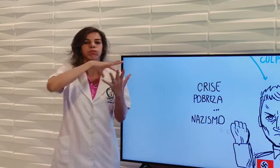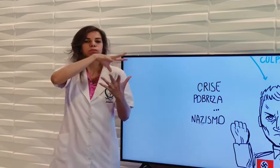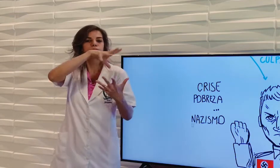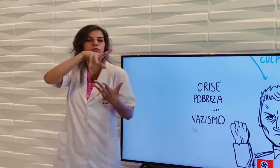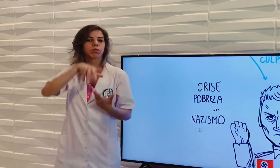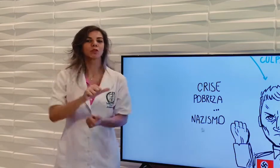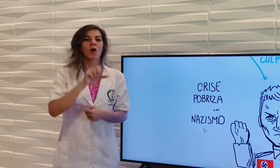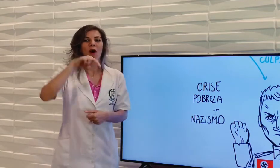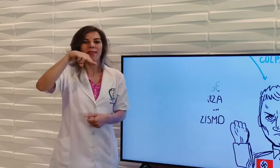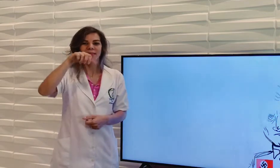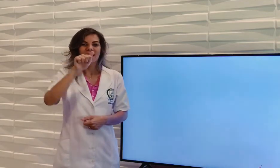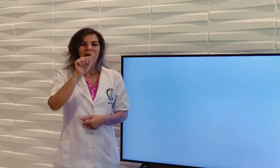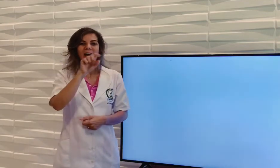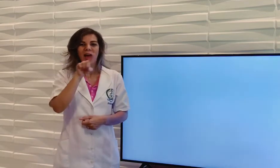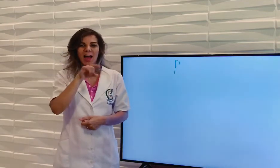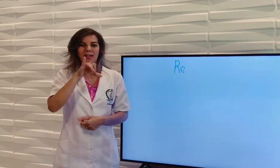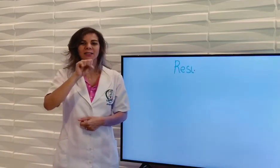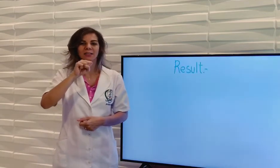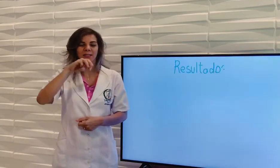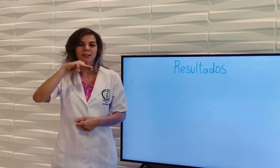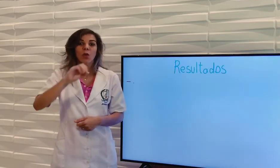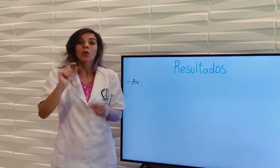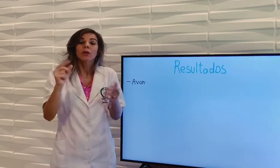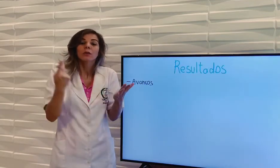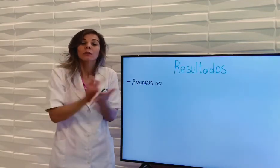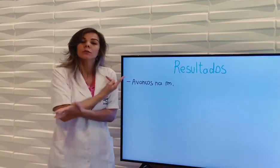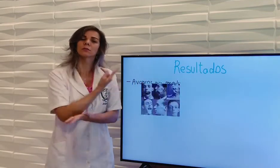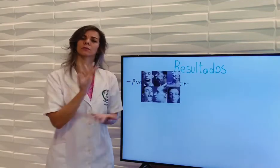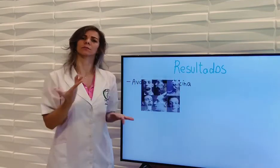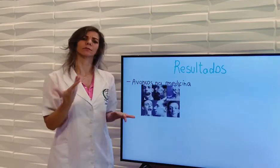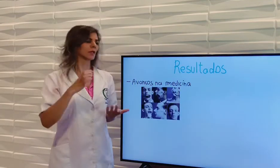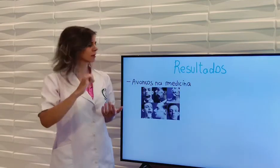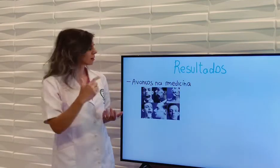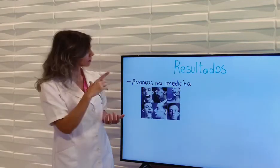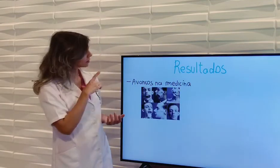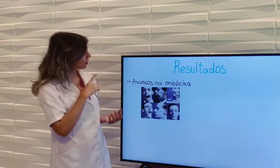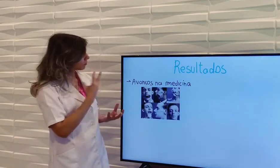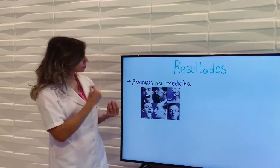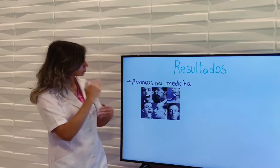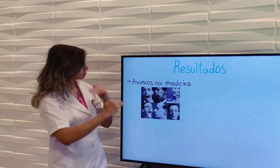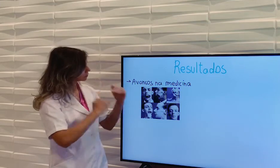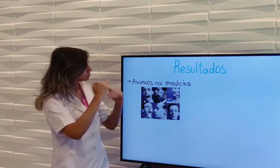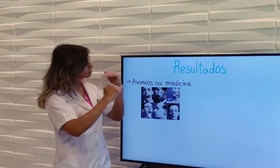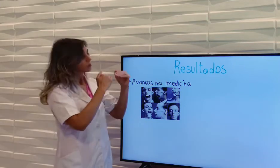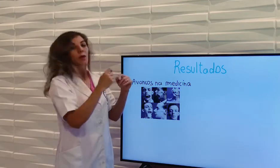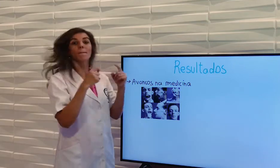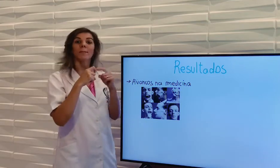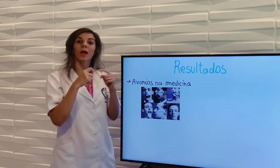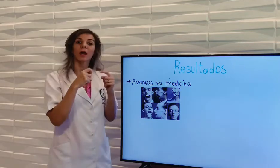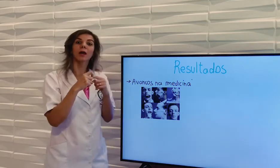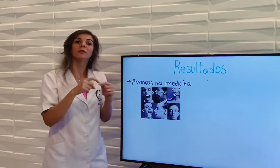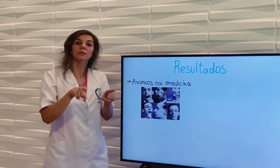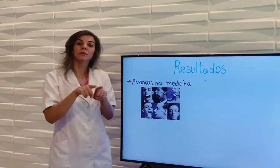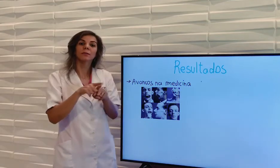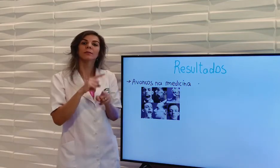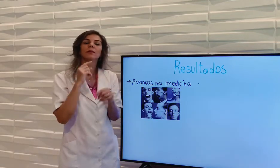e quais foram os resultados da guerra? Então, houve muito avanço na medicina, principalmente na área de cirurgia plástica e